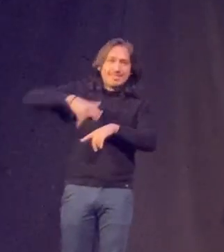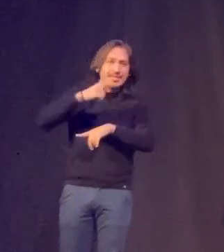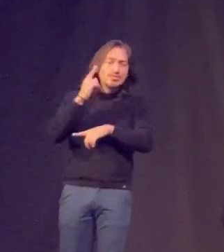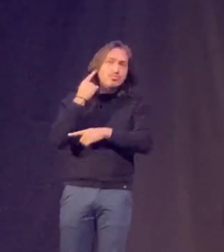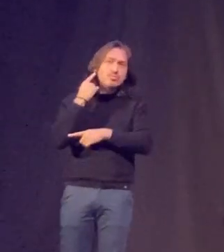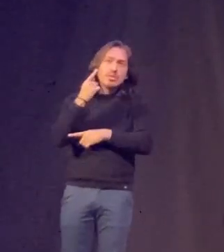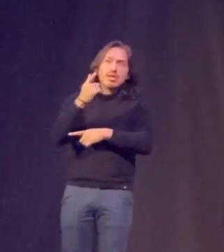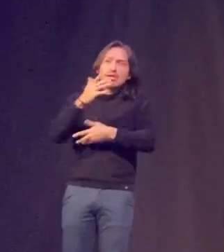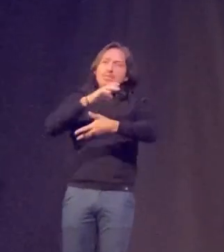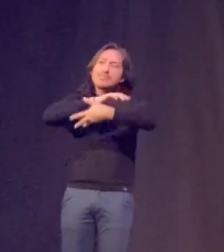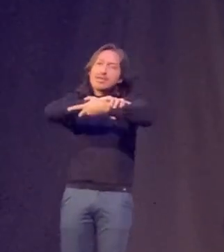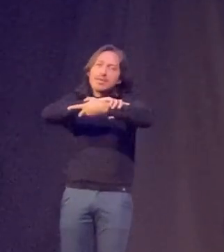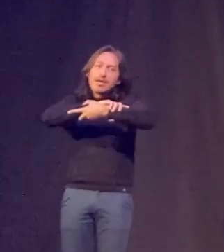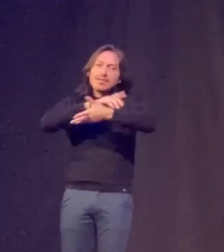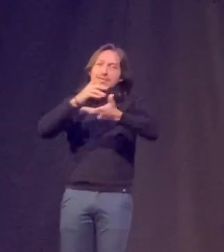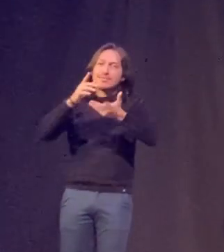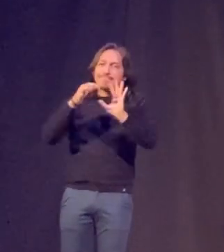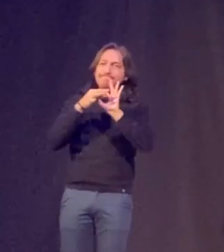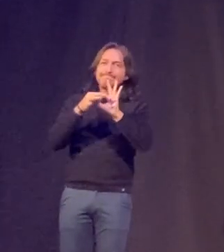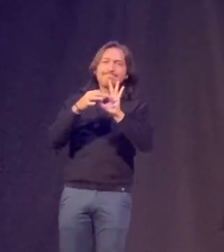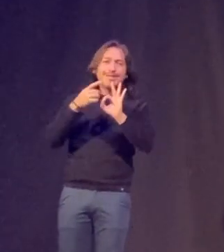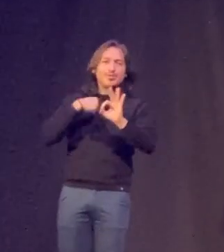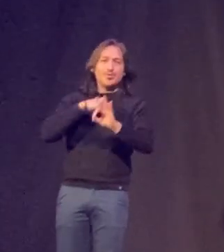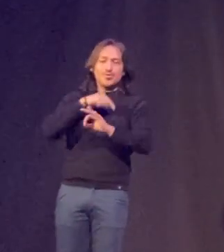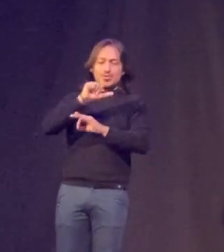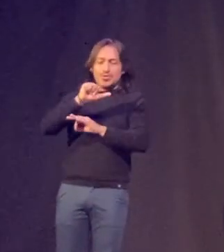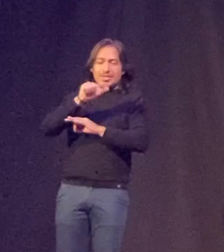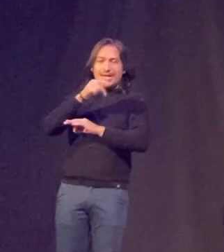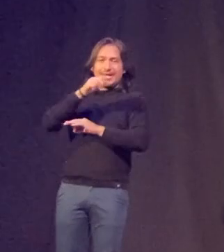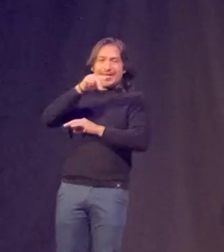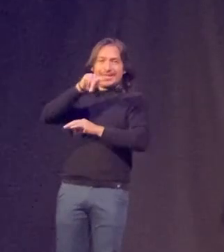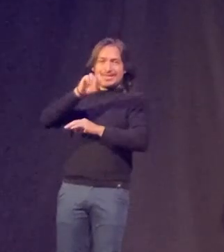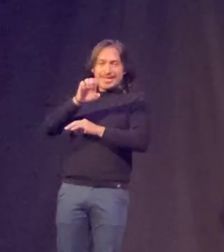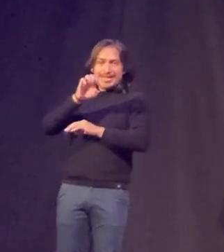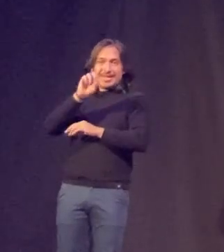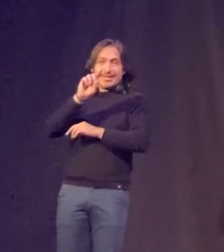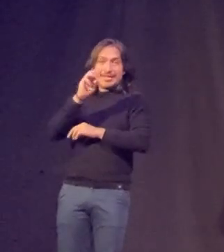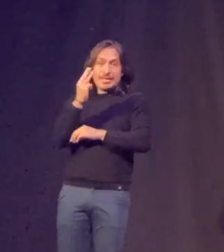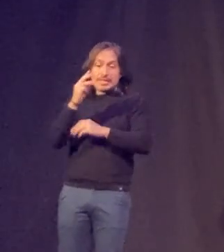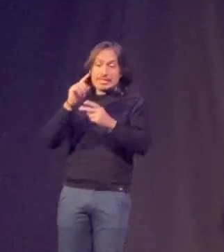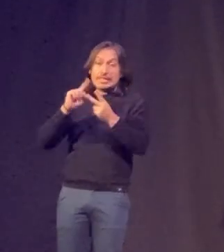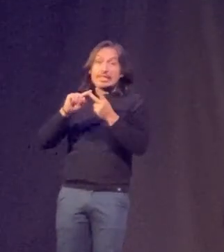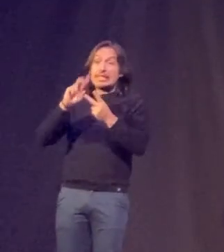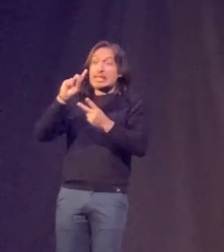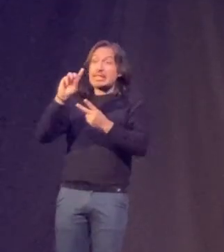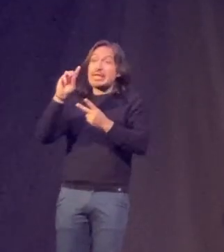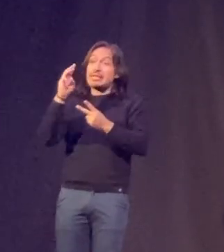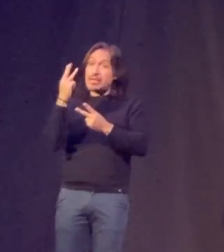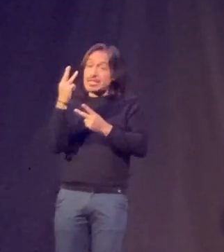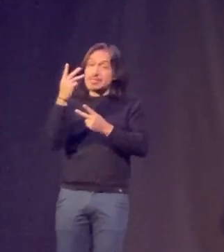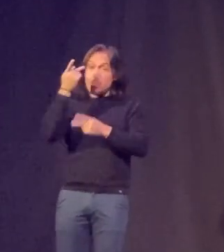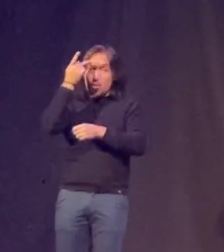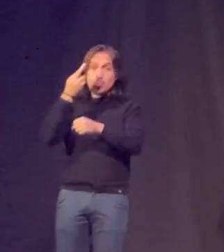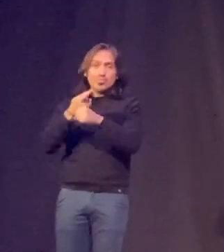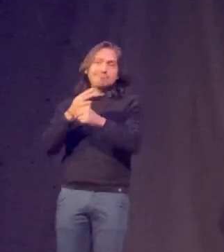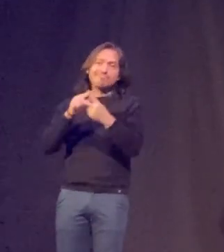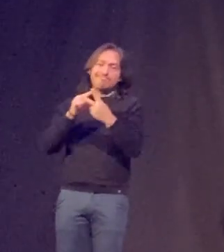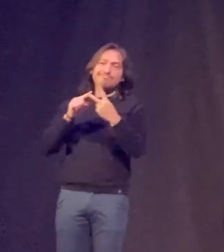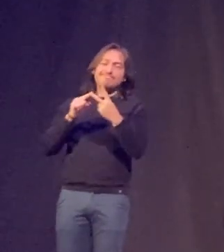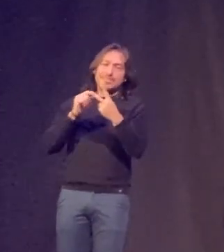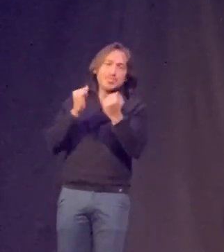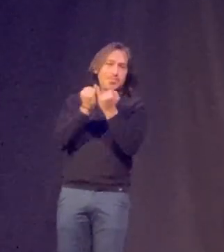alianzas, es fundamental para Gente 33, para 33 productores. Muchas gracias por estar aquí. Espero lo